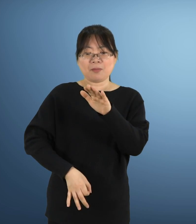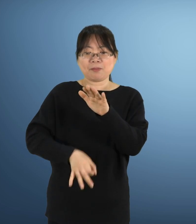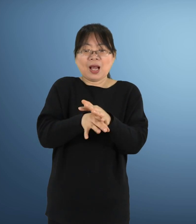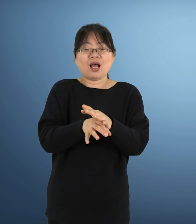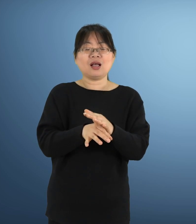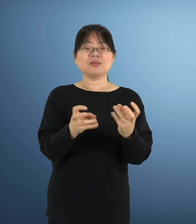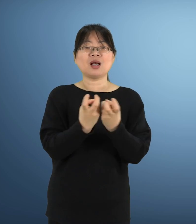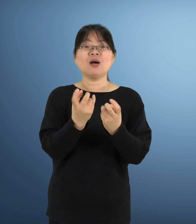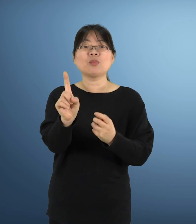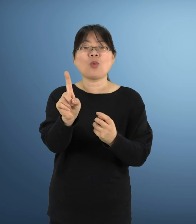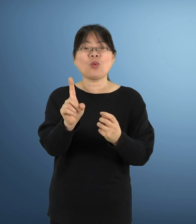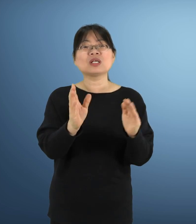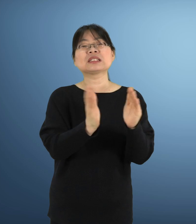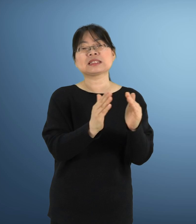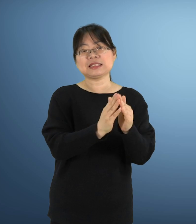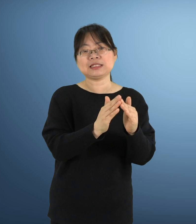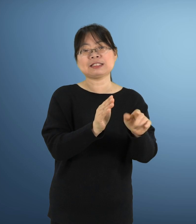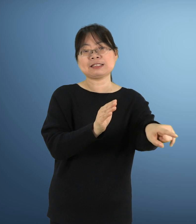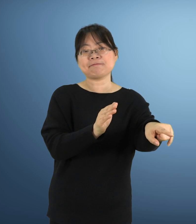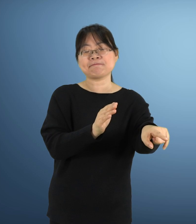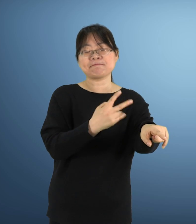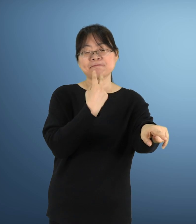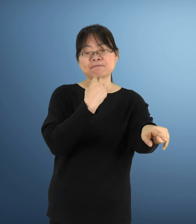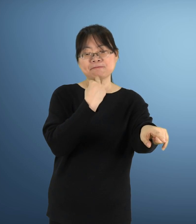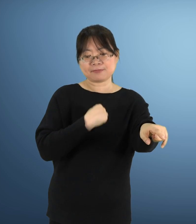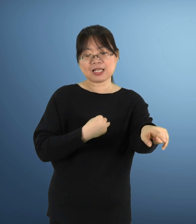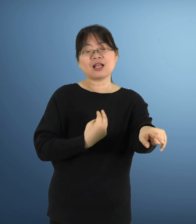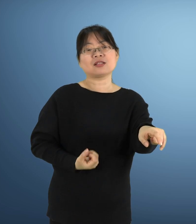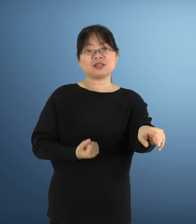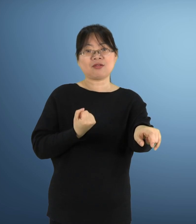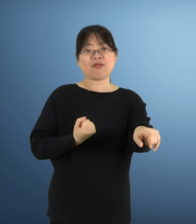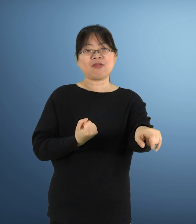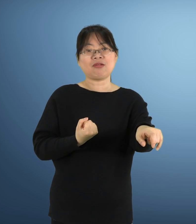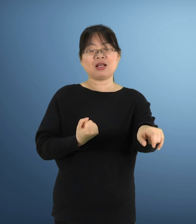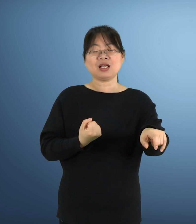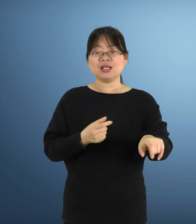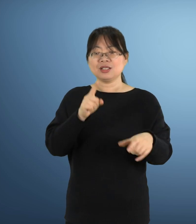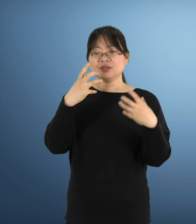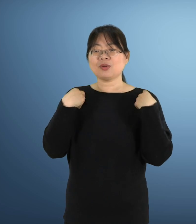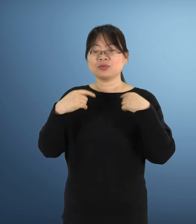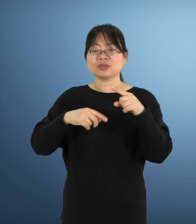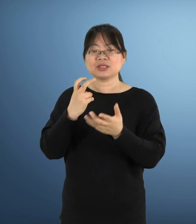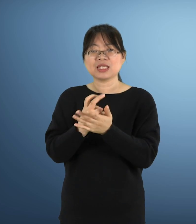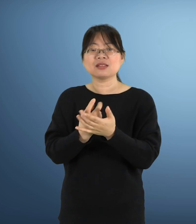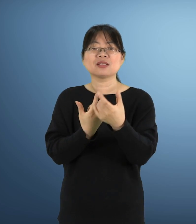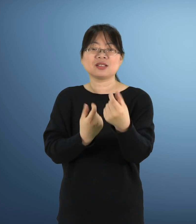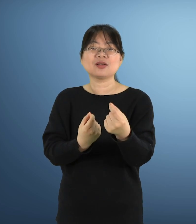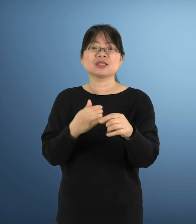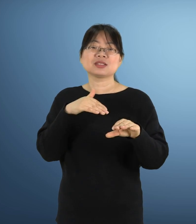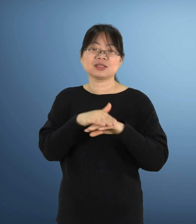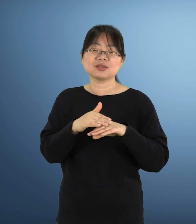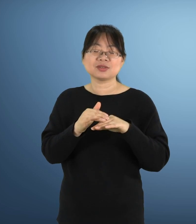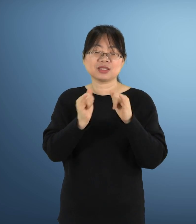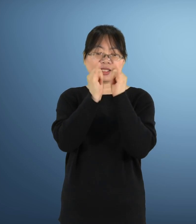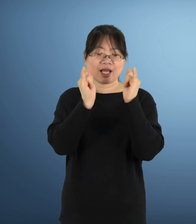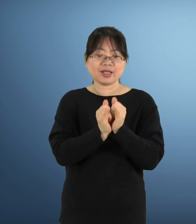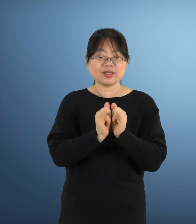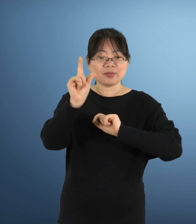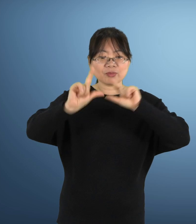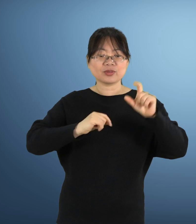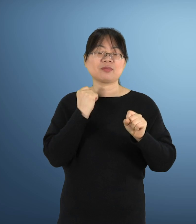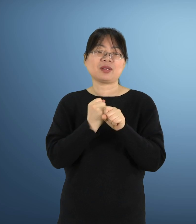없는데, 예, 세상이 그렇게 만들어 놨어요. 집권자들의 정책이 그렇게 만들어 놨어요.